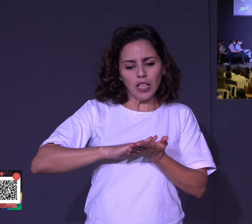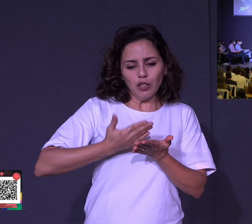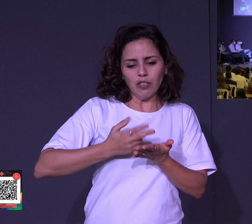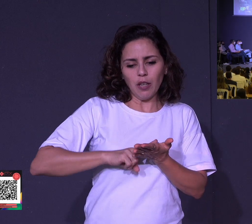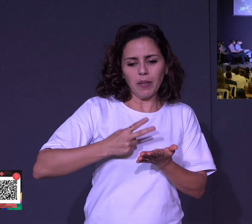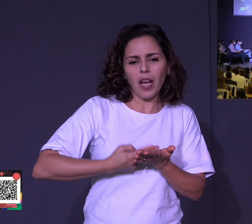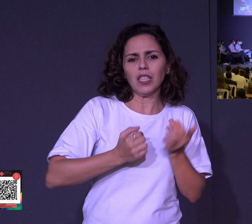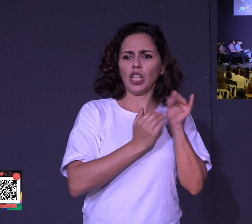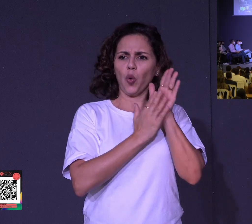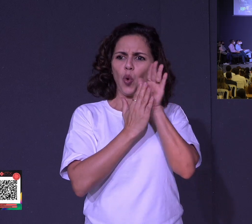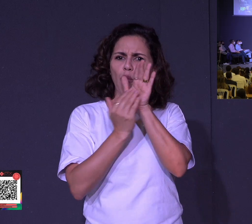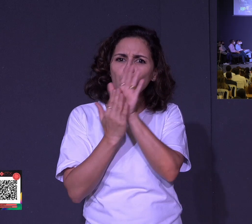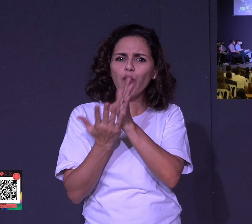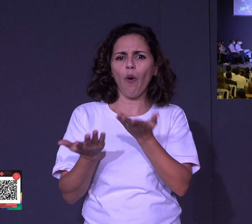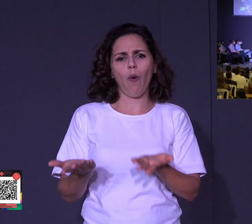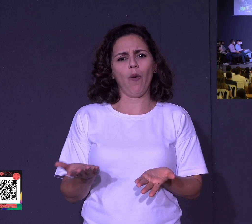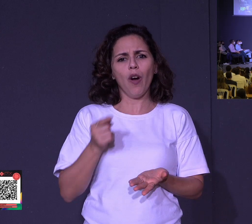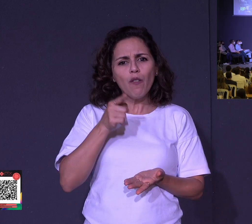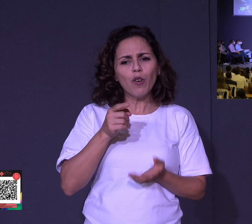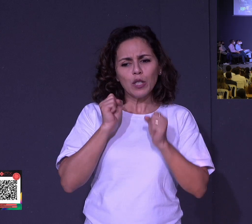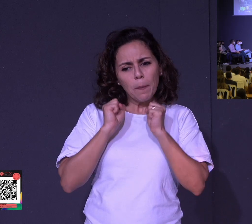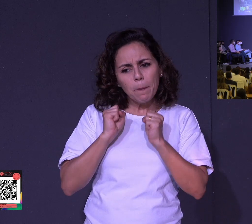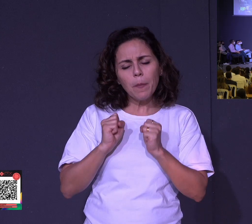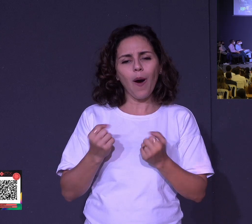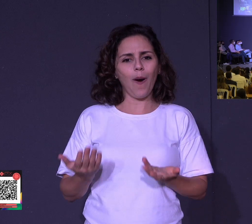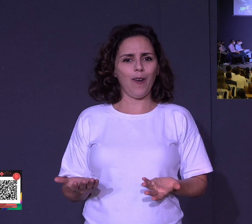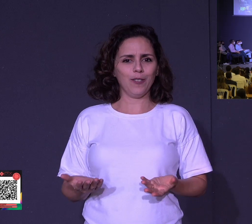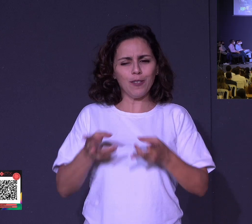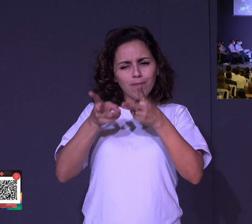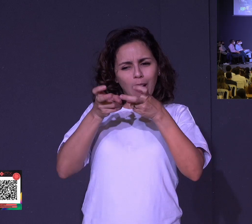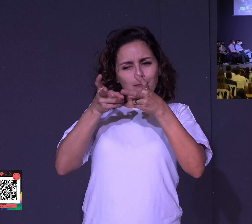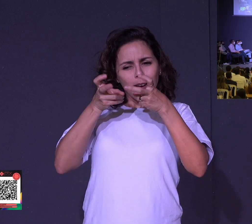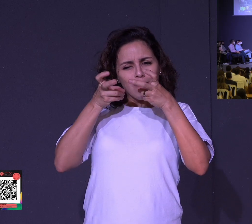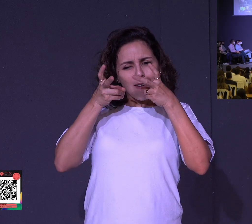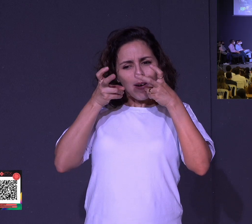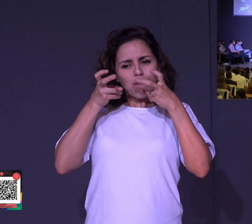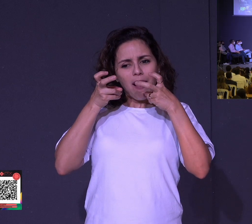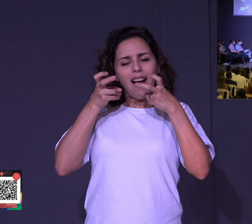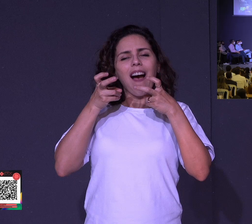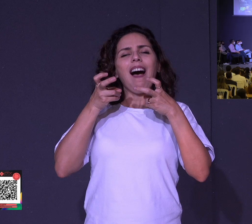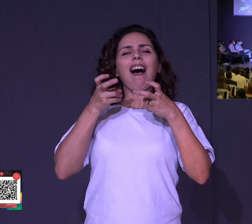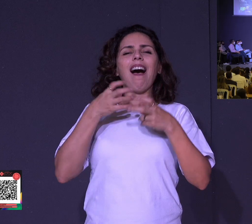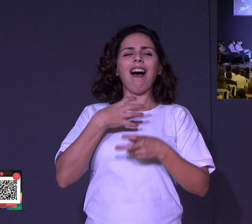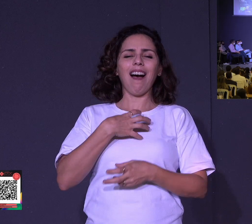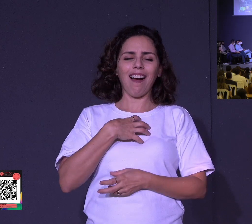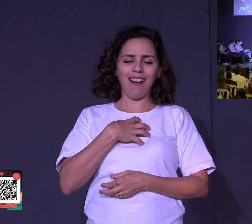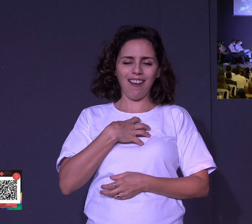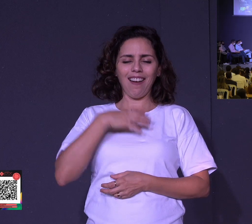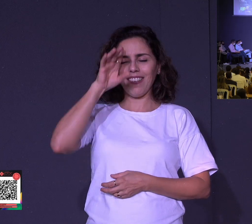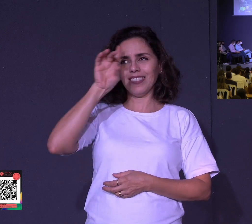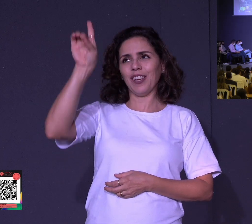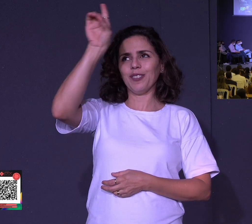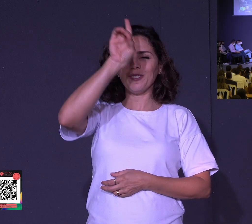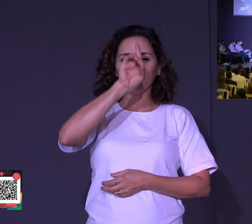eles ou ela na escola, o louvor, porque Deus habita. Enquanto ele é louvado, a presença dele se manifesta, e